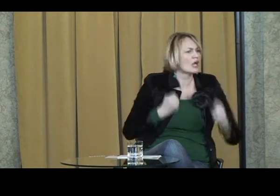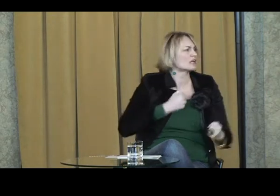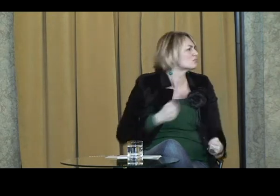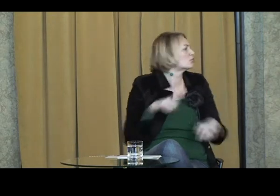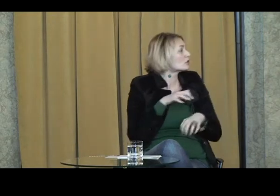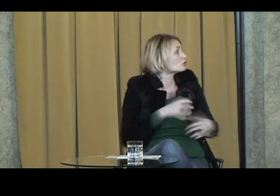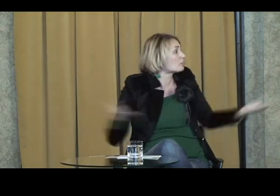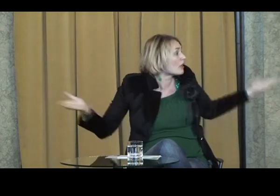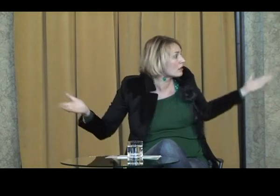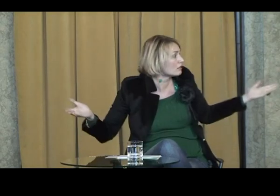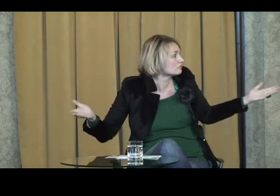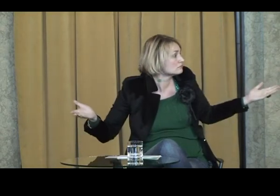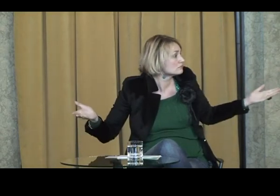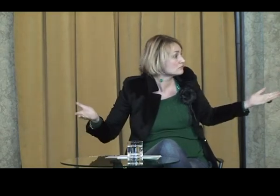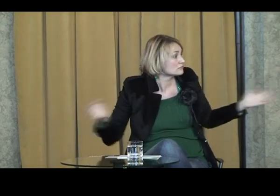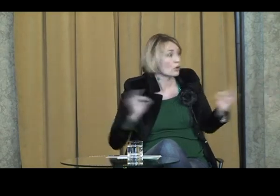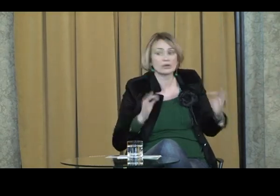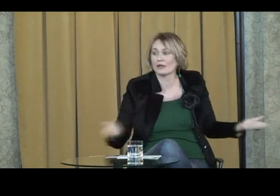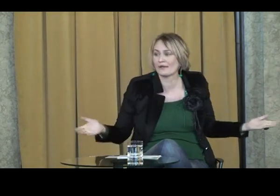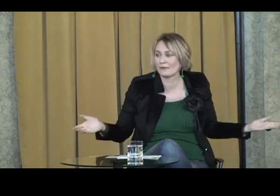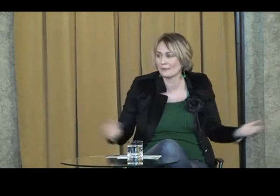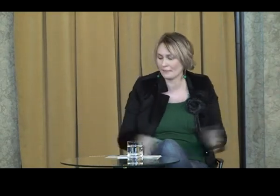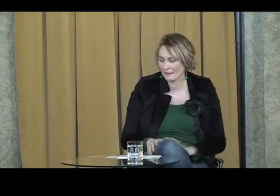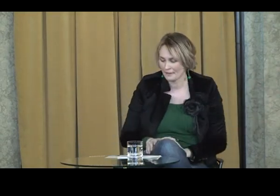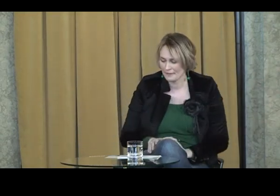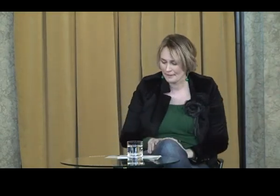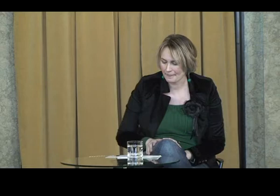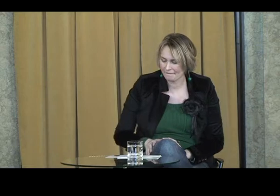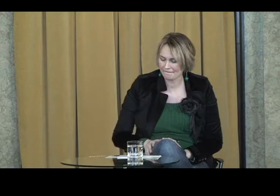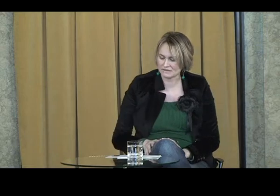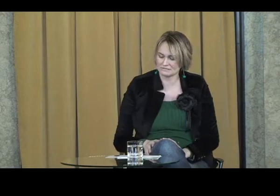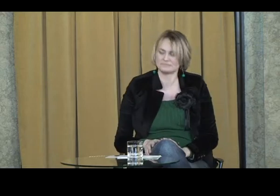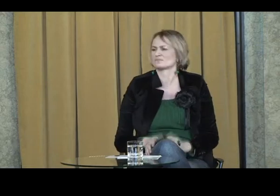dann sagen wir, wir sind starke, mutige Krüppel, oder?